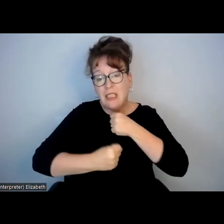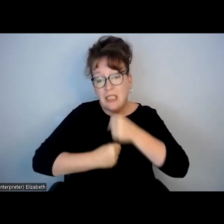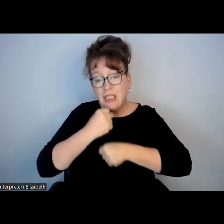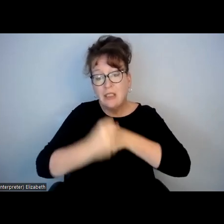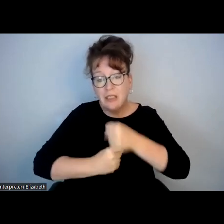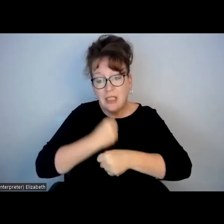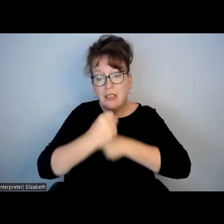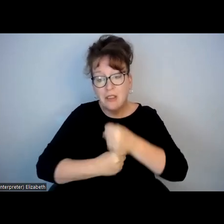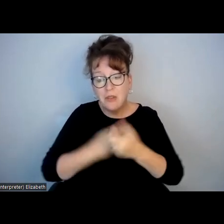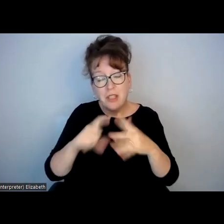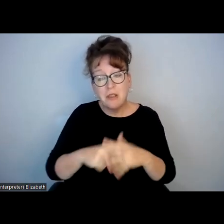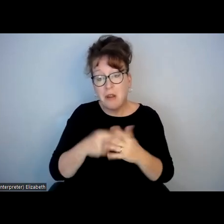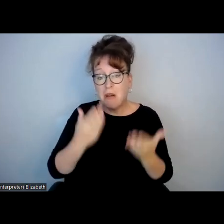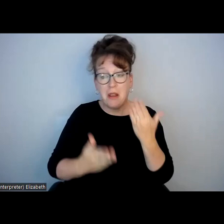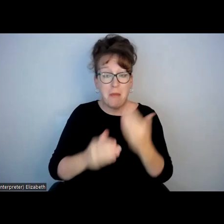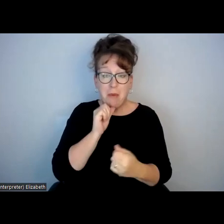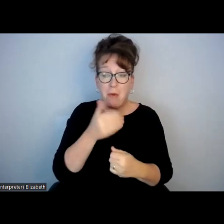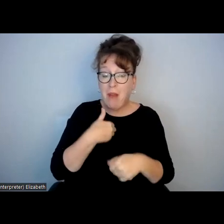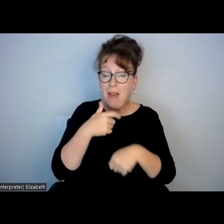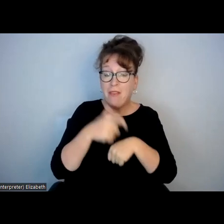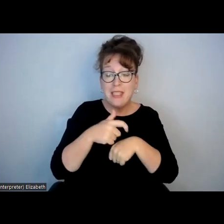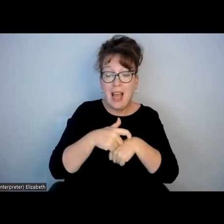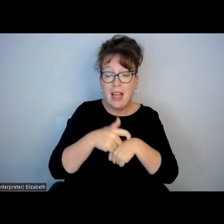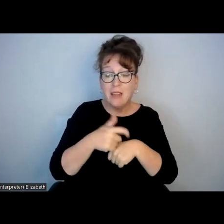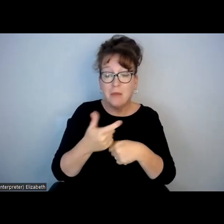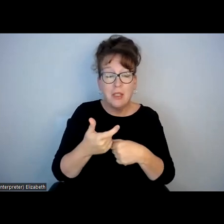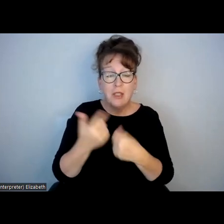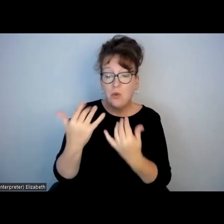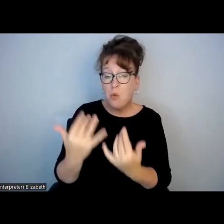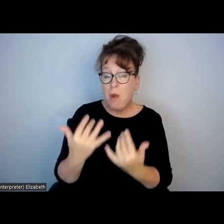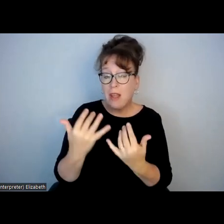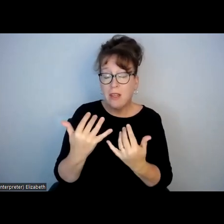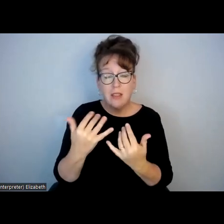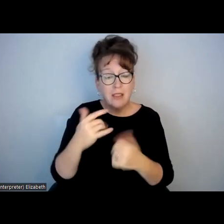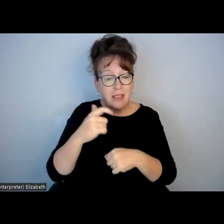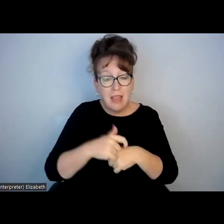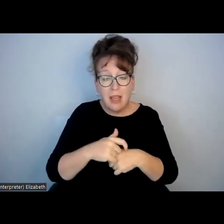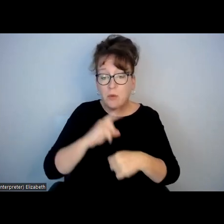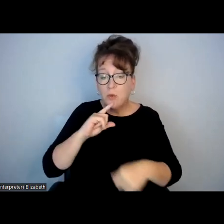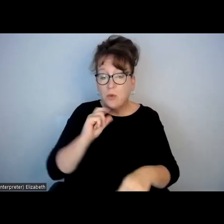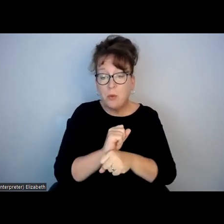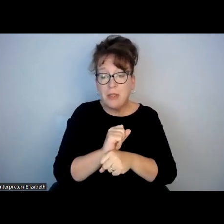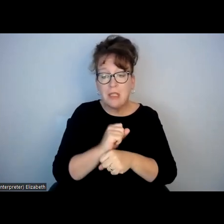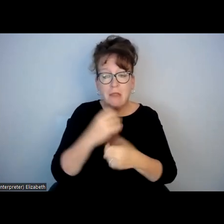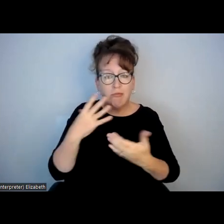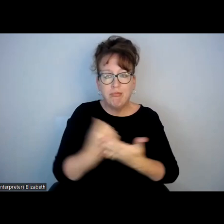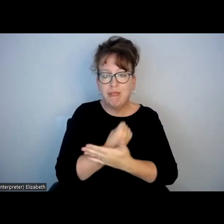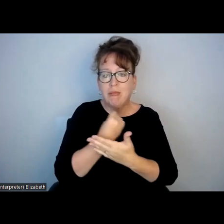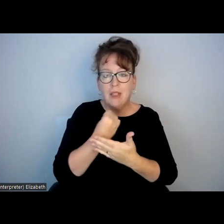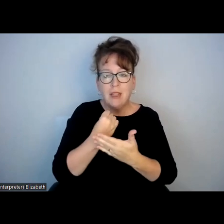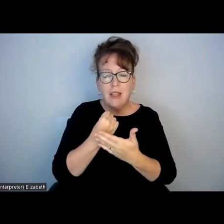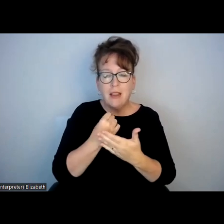con otros tal vez no vamos a tener el tiempo para